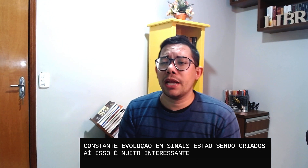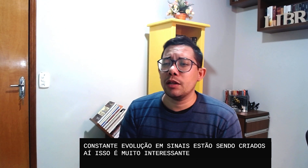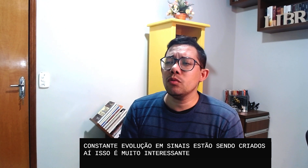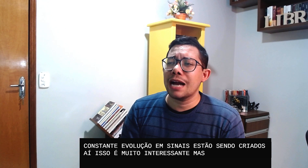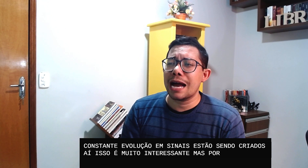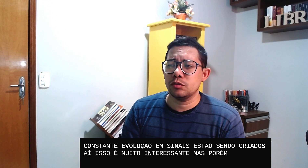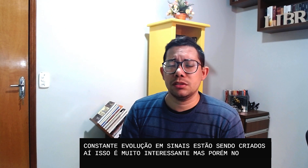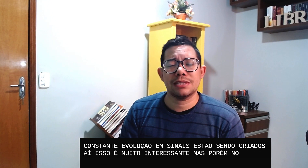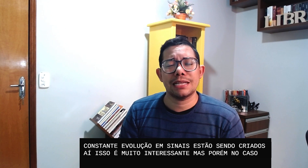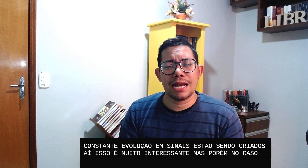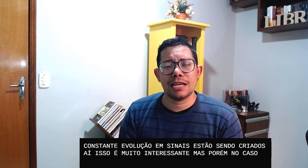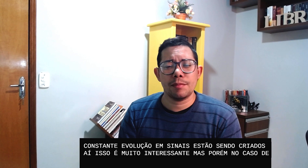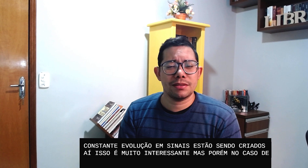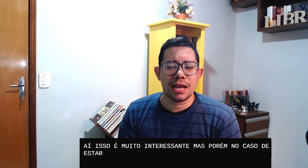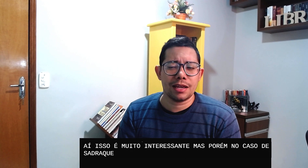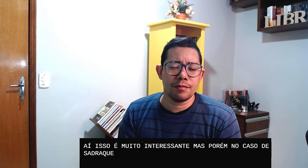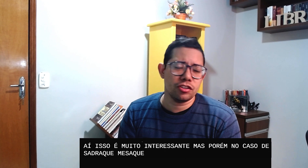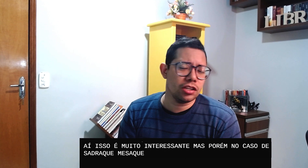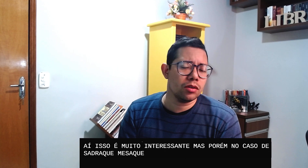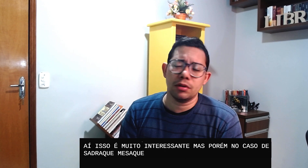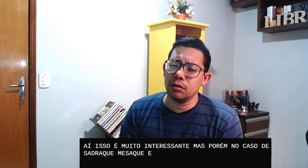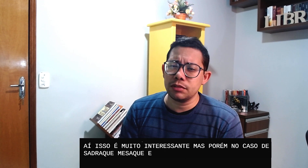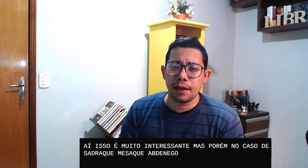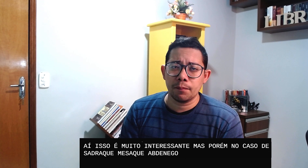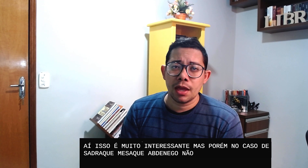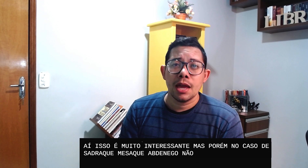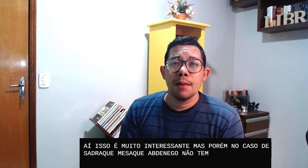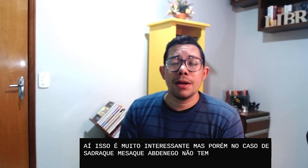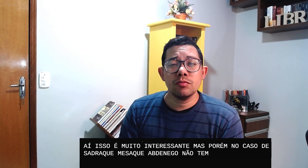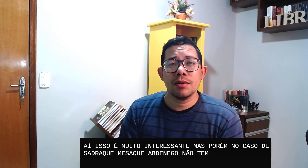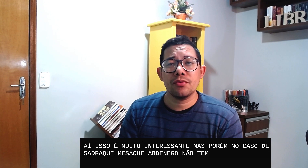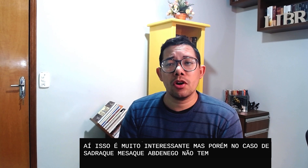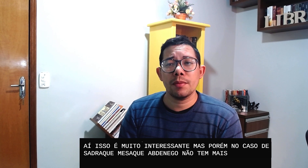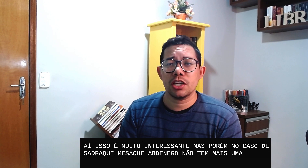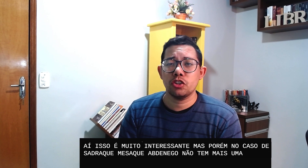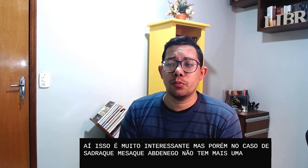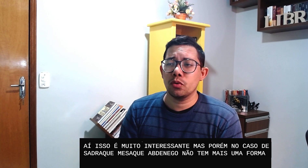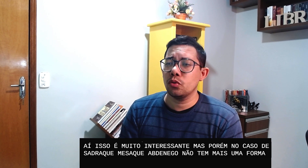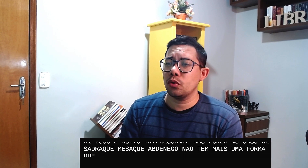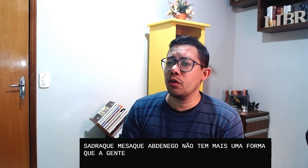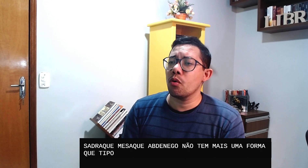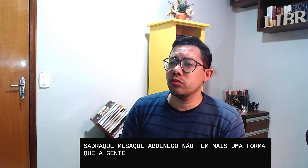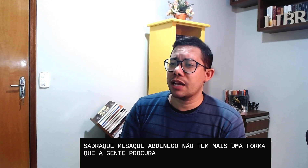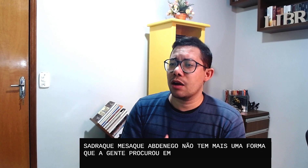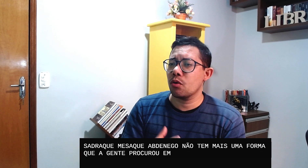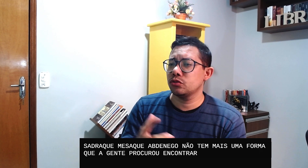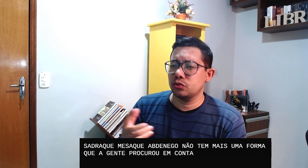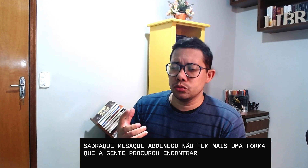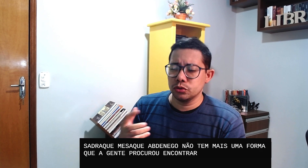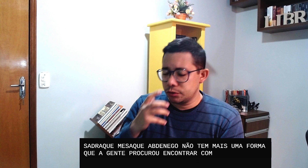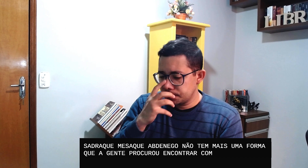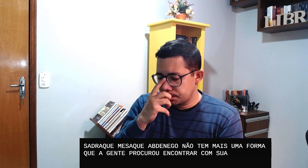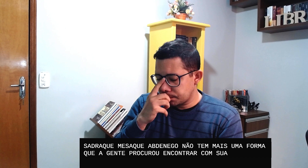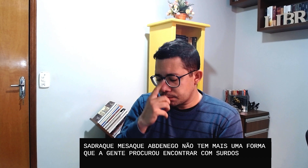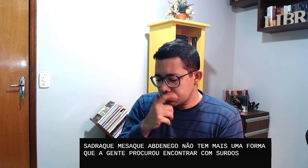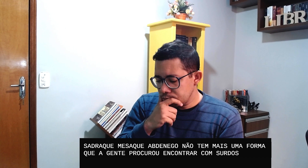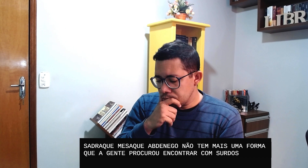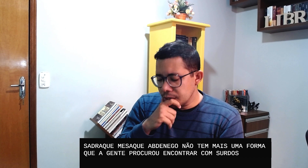no caso de Sadraque, Mesaque e Abednego, não tem. Mas uma forma que a gente procurou encontrar com os surdos da